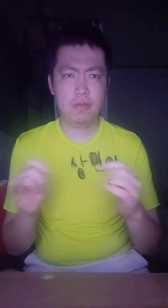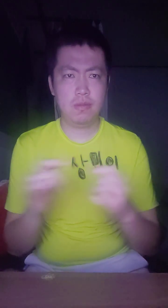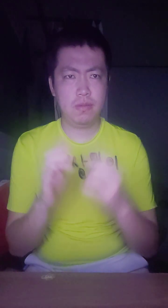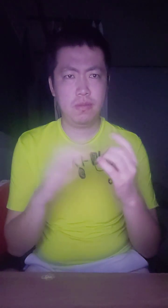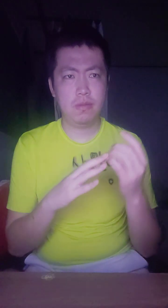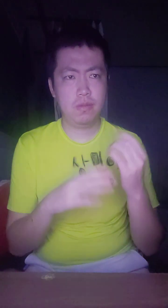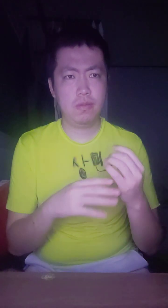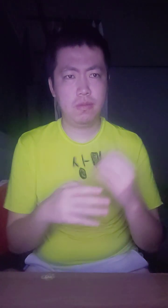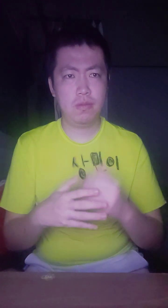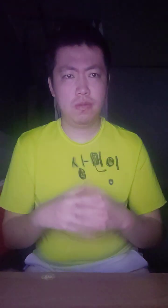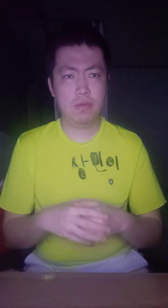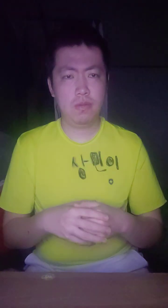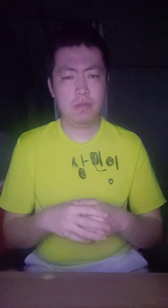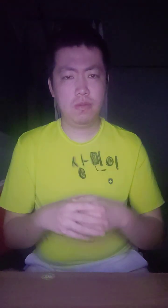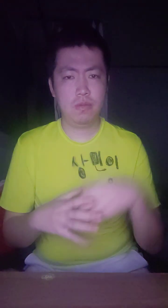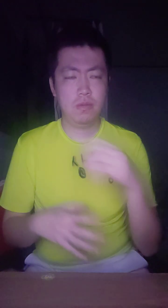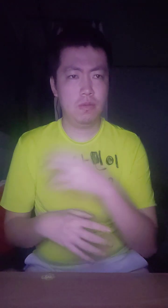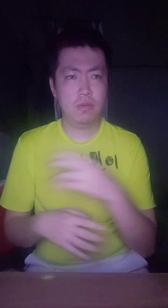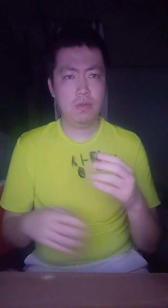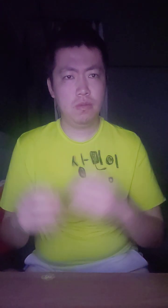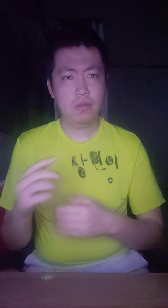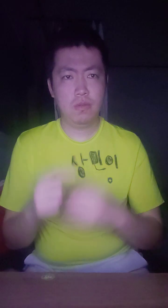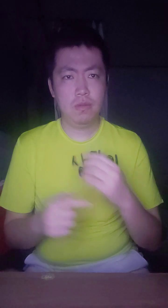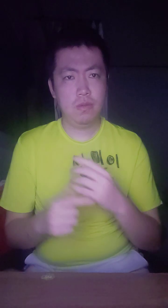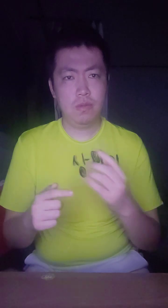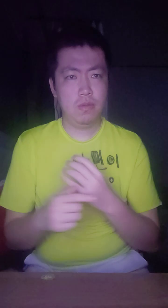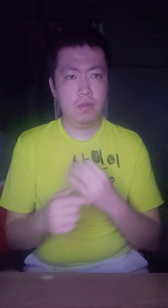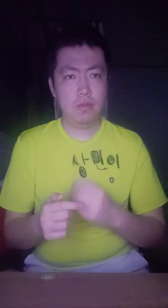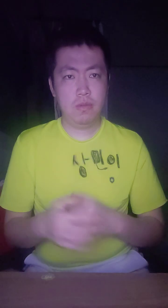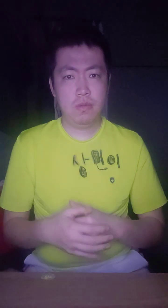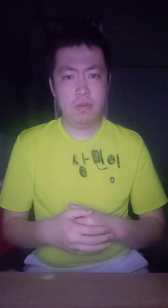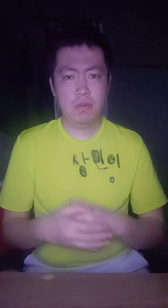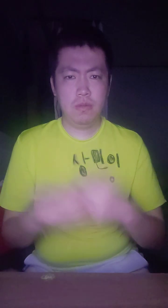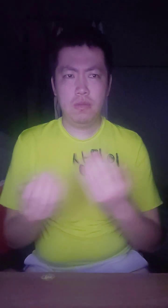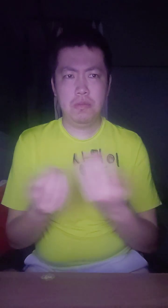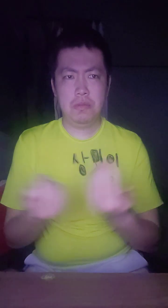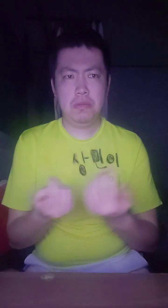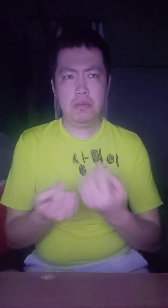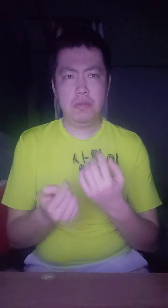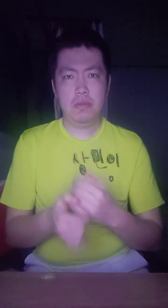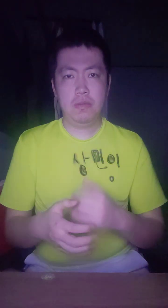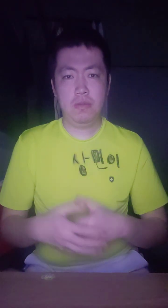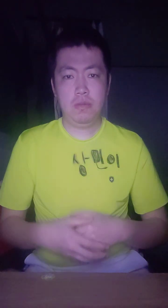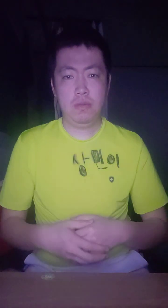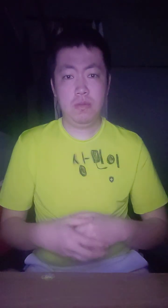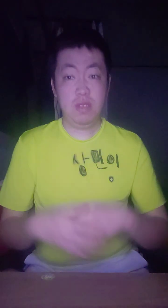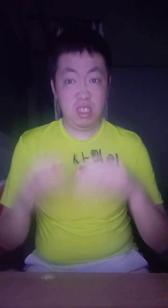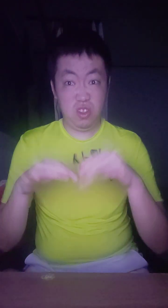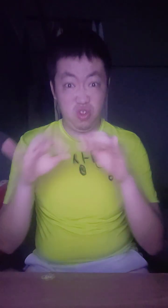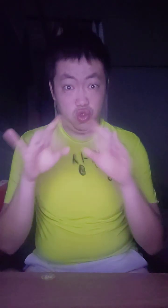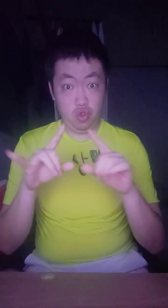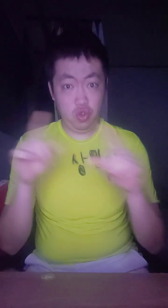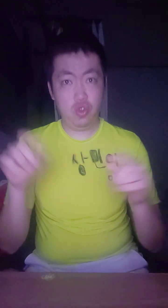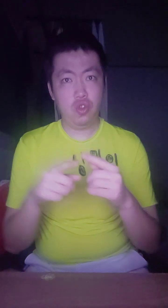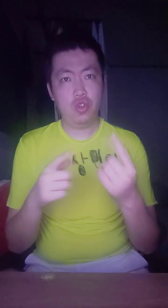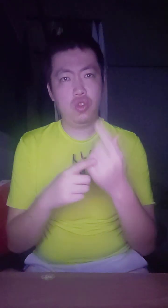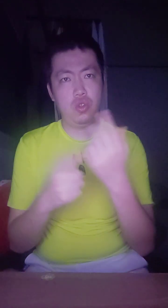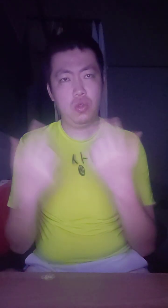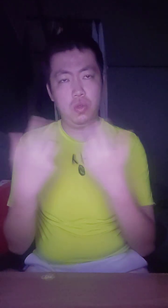얘기했지 디테일하건 얘기를 하진 않았어요. 상황이 그렇게까지 심각한지는 아무도. 야유의 사진 가운데 역시 옷을 입고 있는